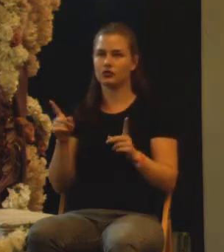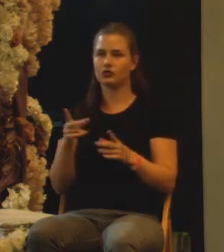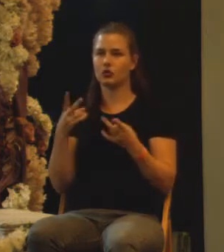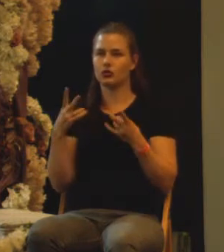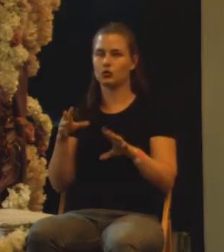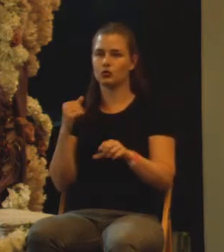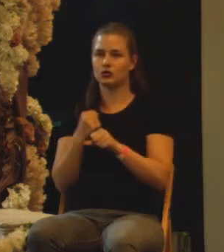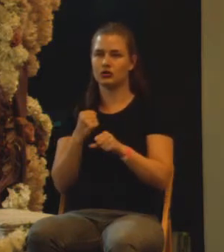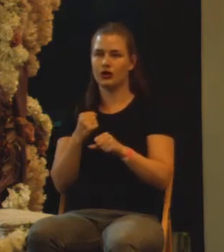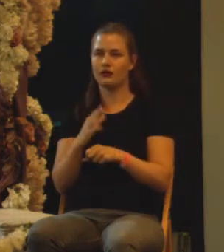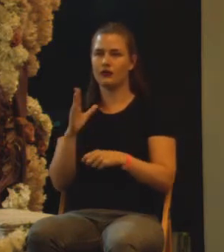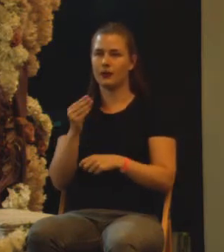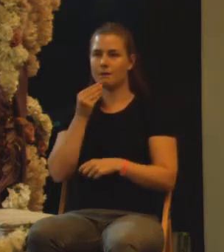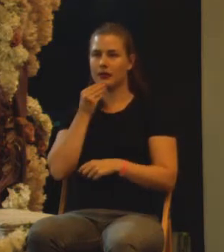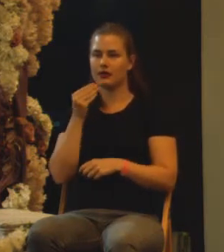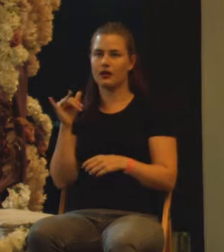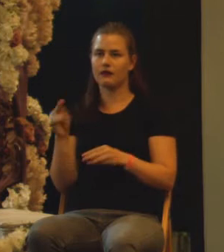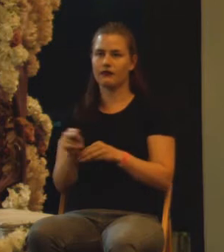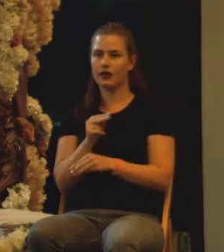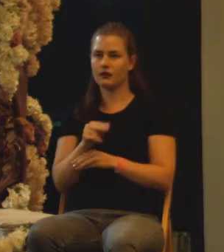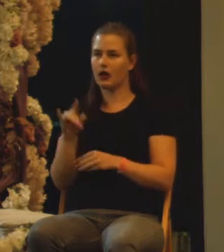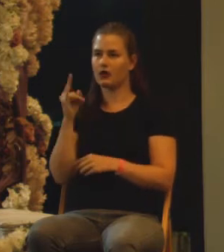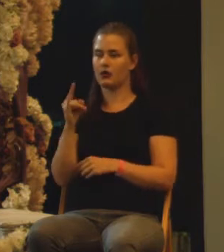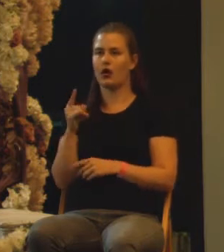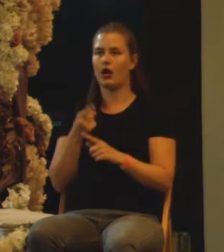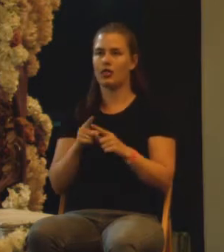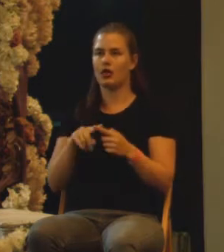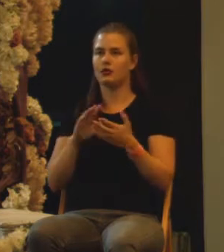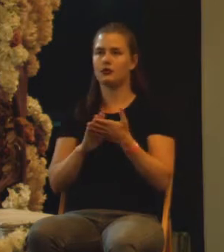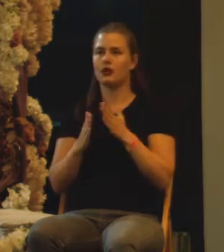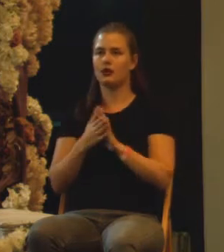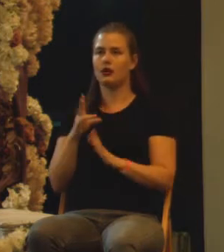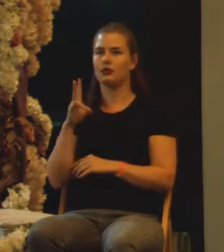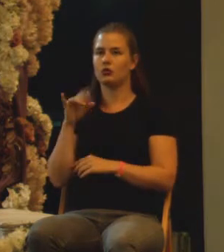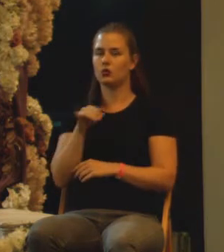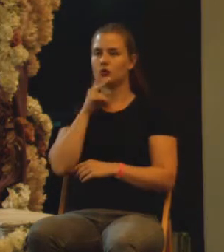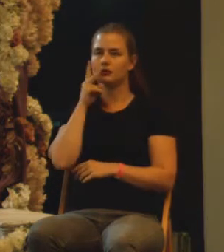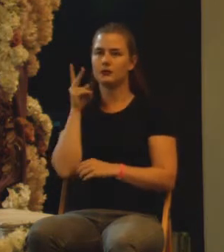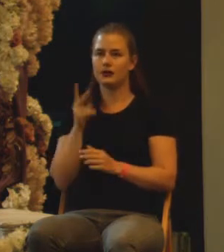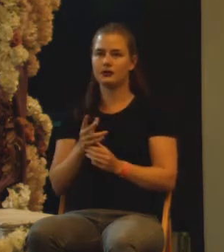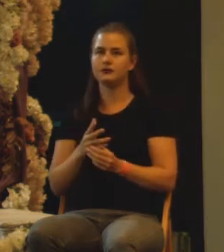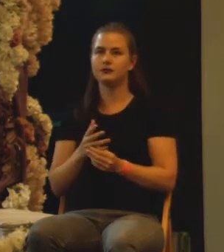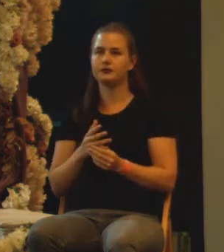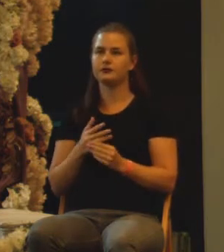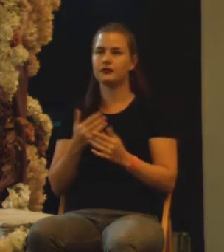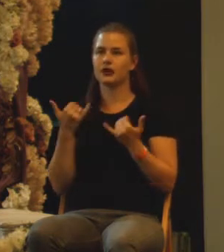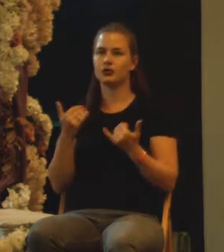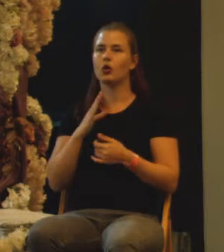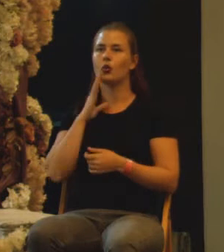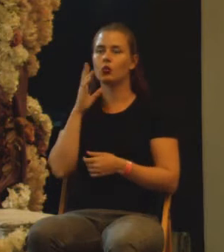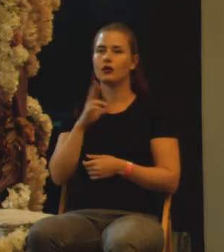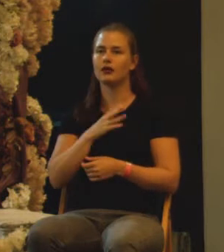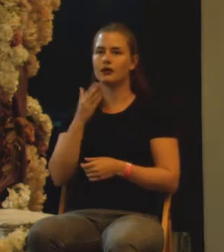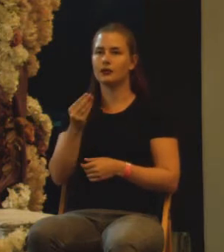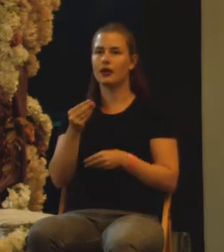нужно делать в питании, воспитании ребенка, с ним договариваться. Ну, типа, смотри, Сейчас утром я тебе